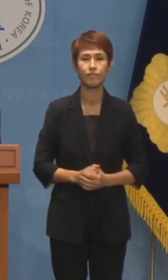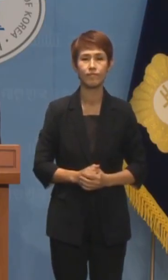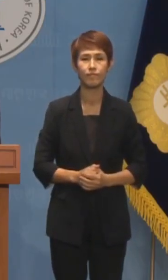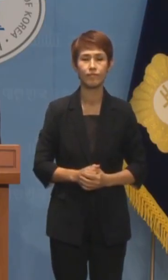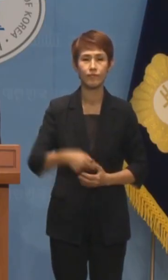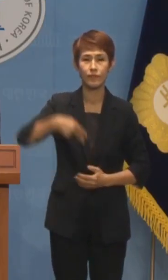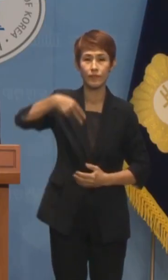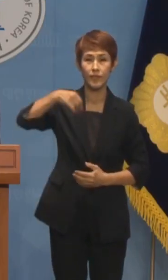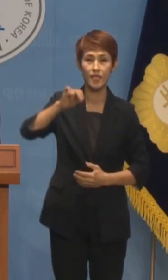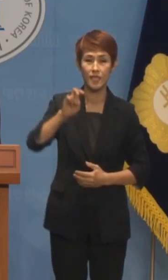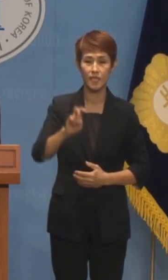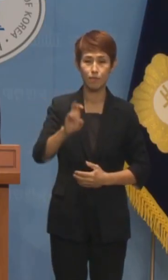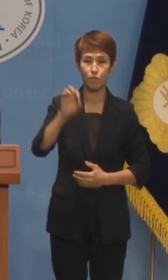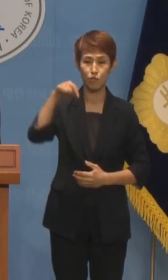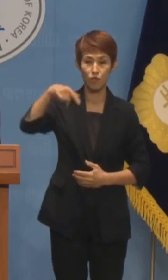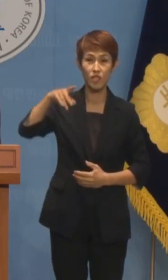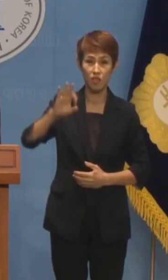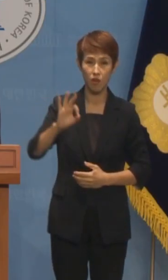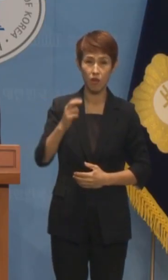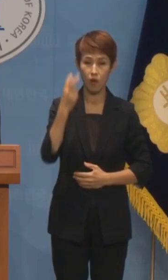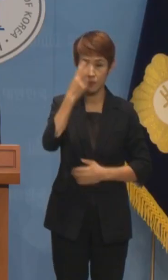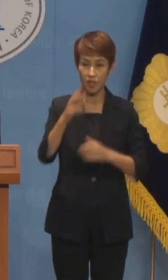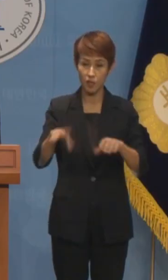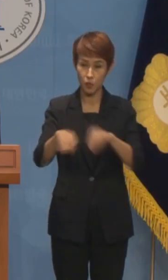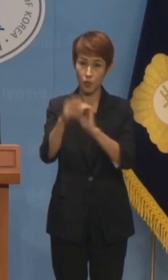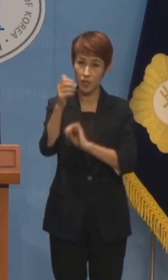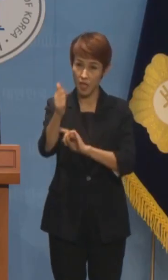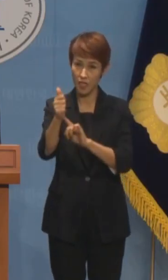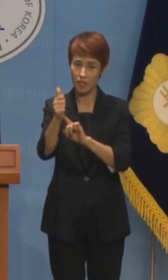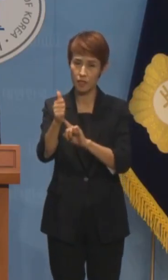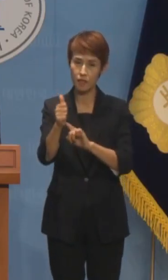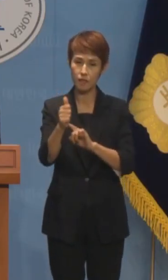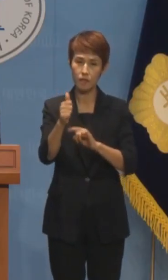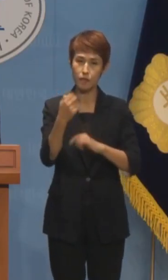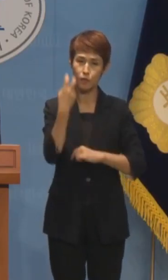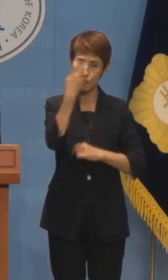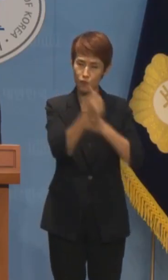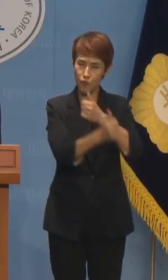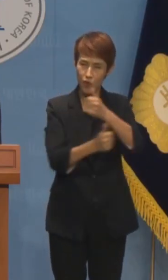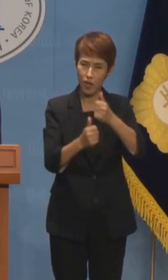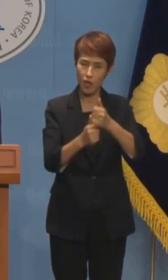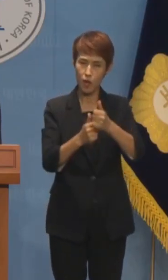심우정 검찰총장은 어느 수심위 권고를 따를 텐가?